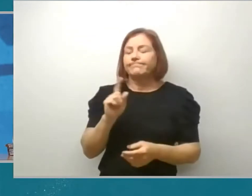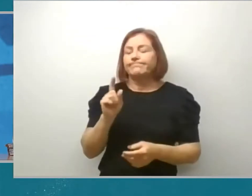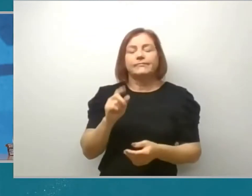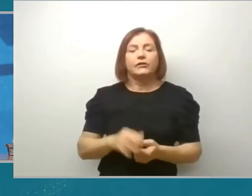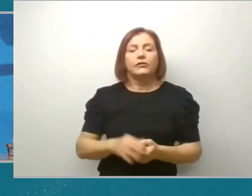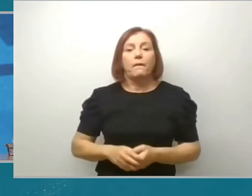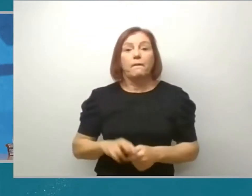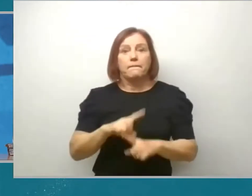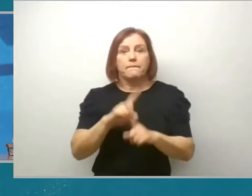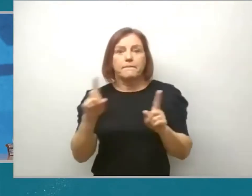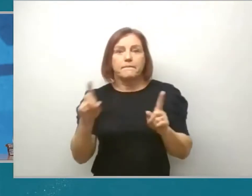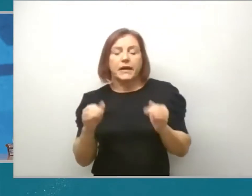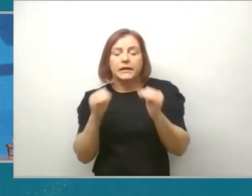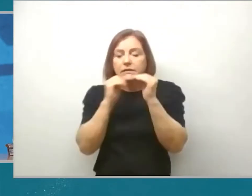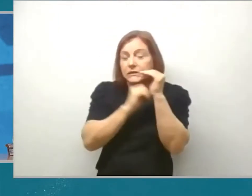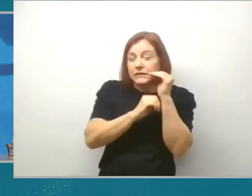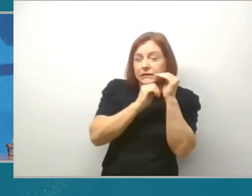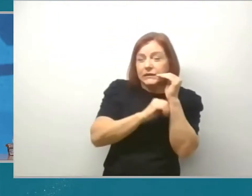queremos